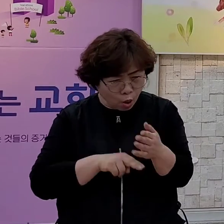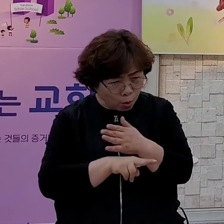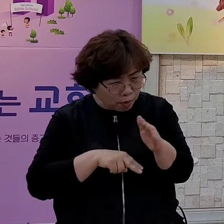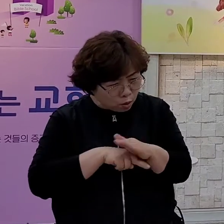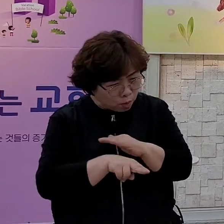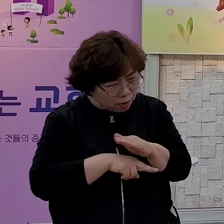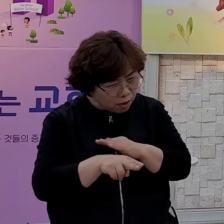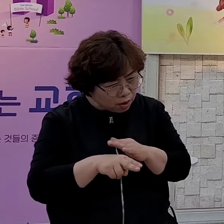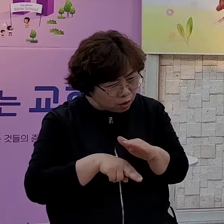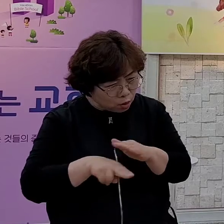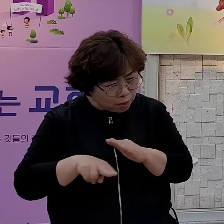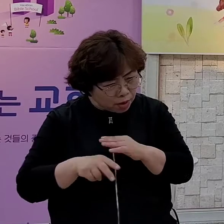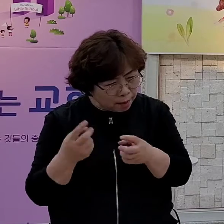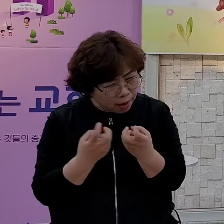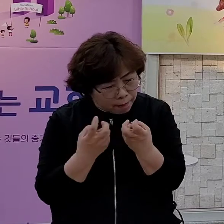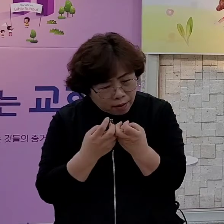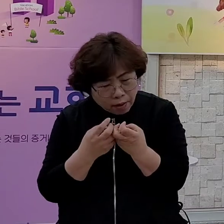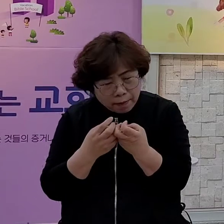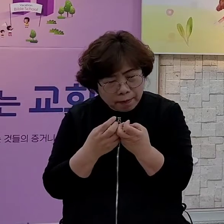모면해볼까? 뭐 때문에?